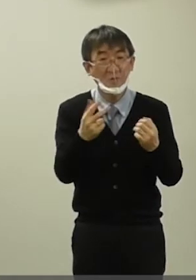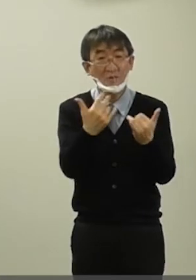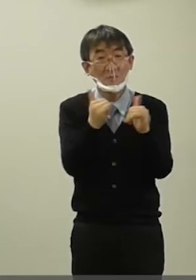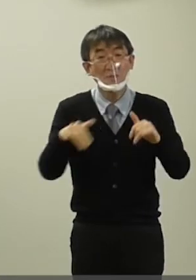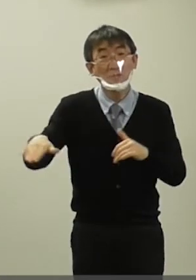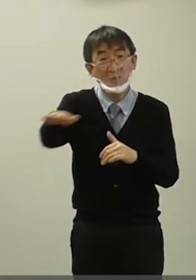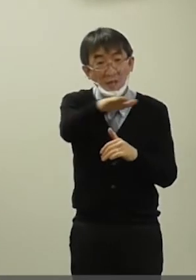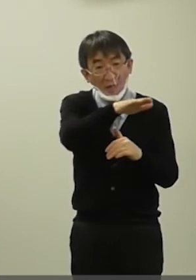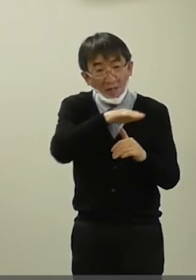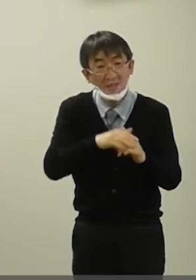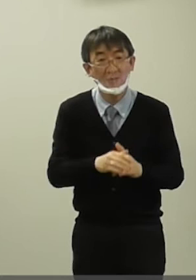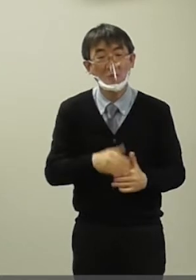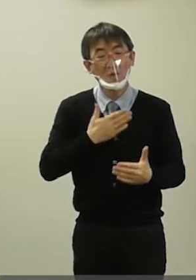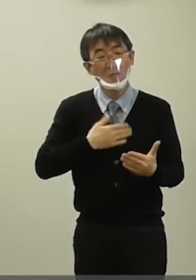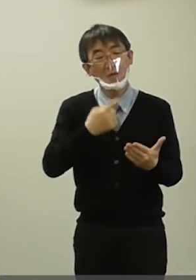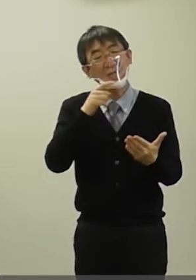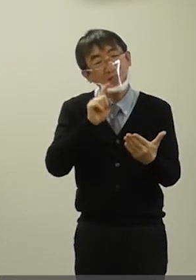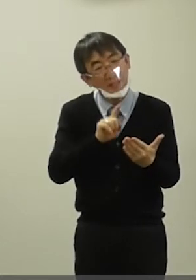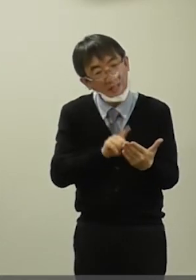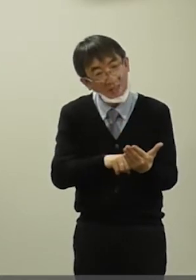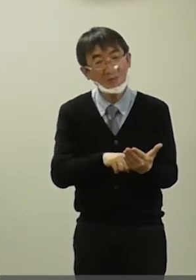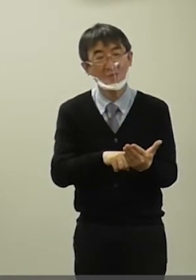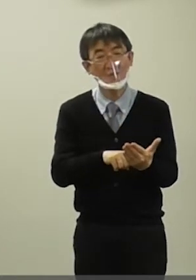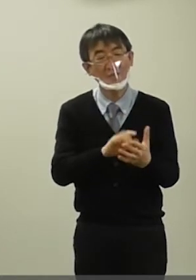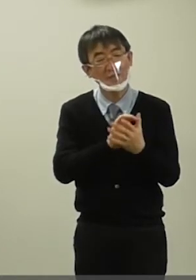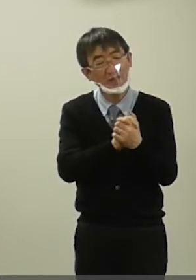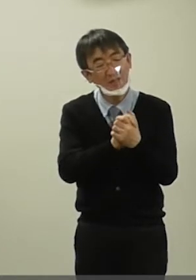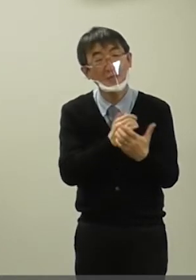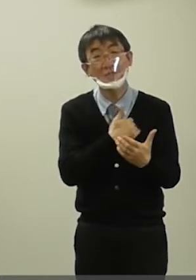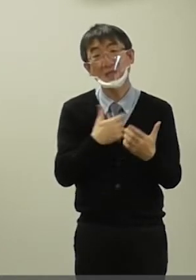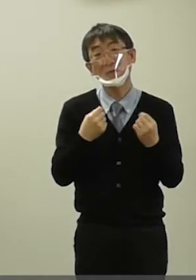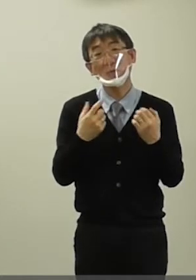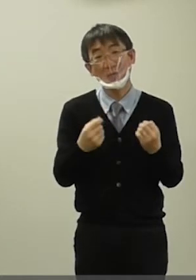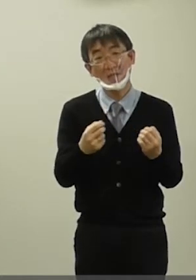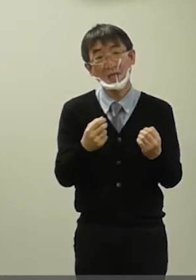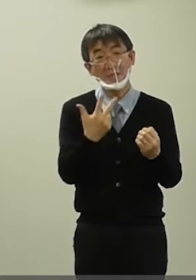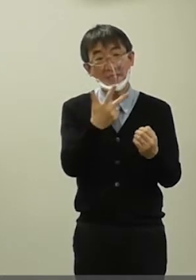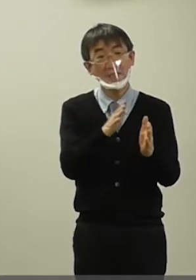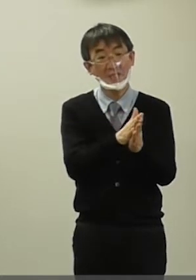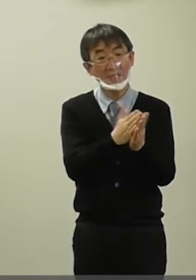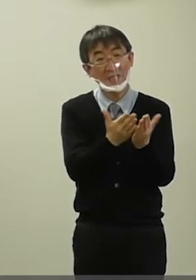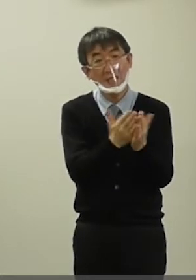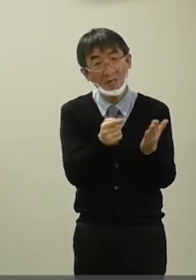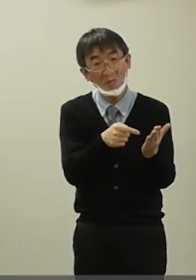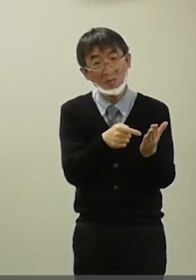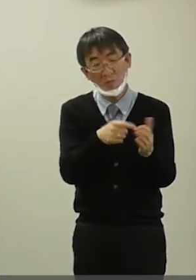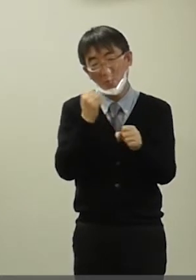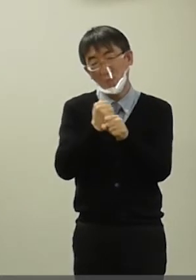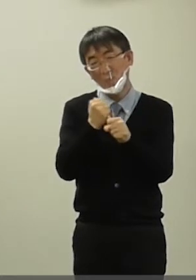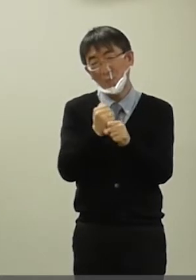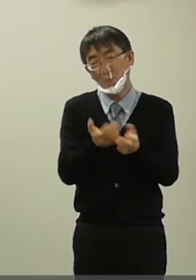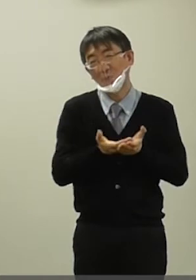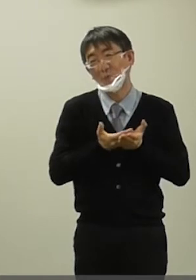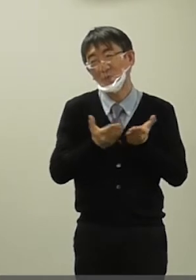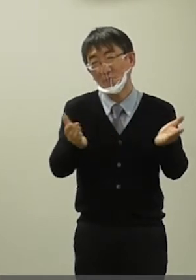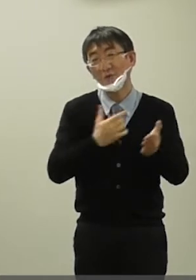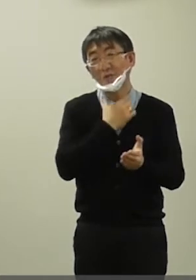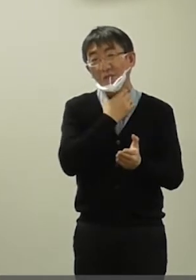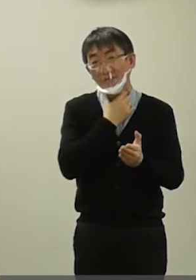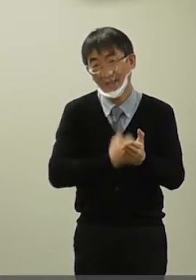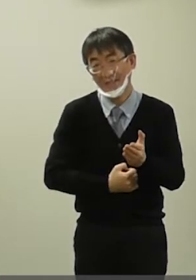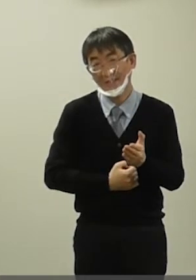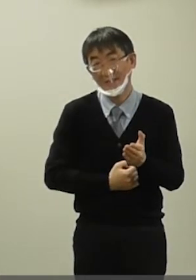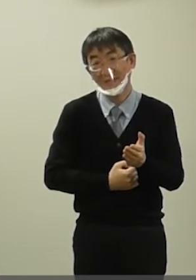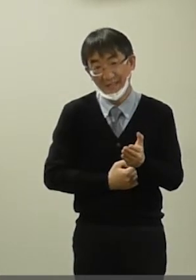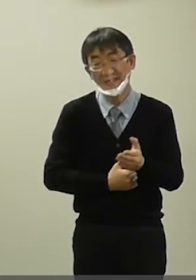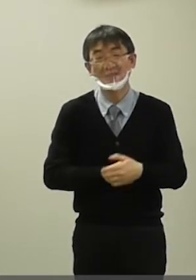皆様にとってより分かりやすく親しみをもって店していただき飲んでいただける方しを目指してありタイプ